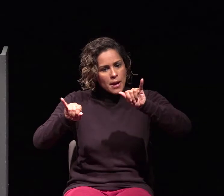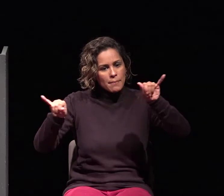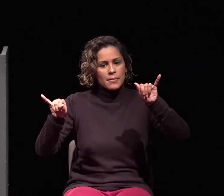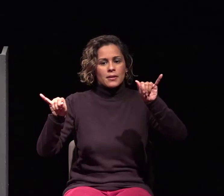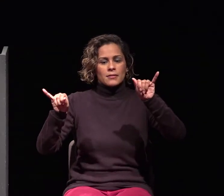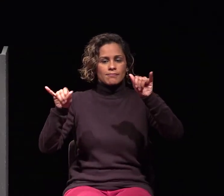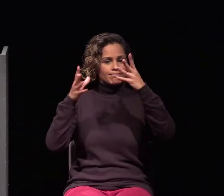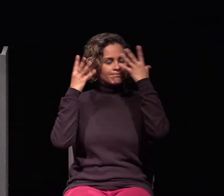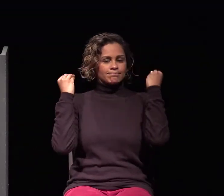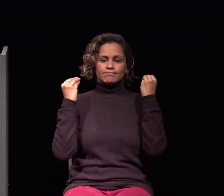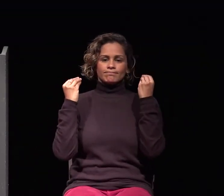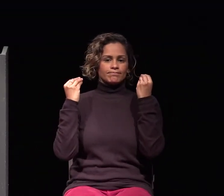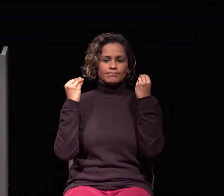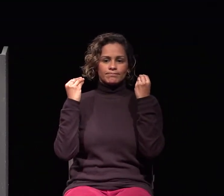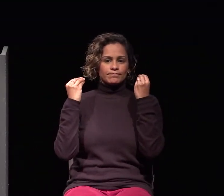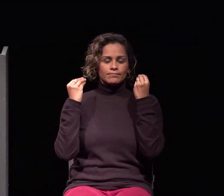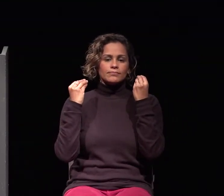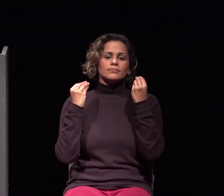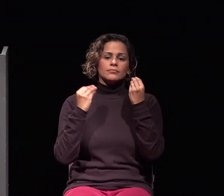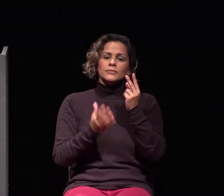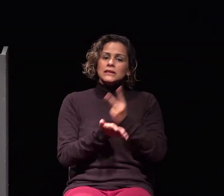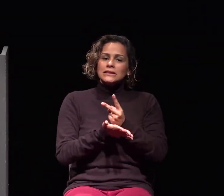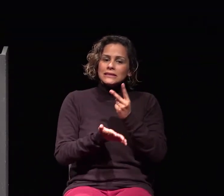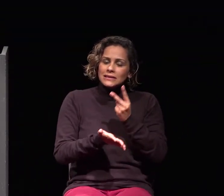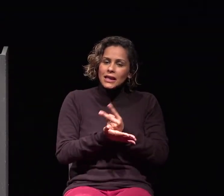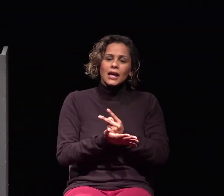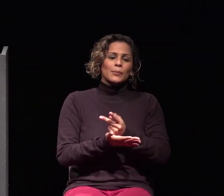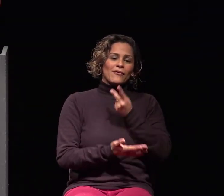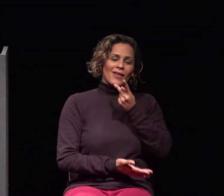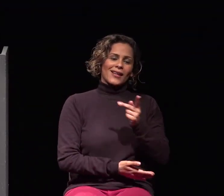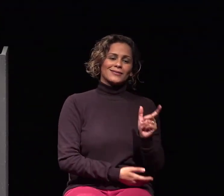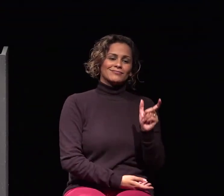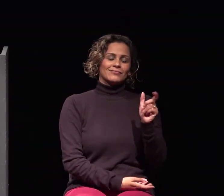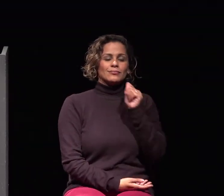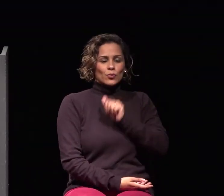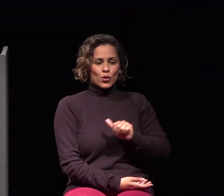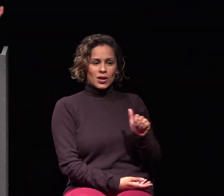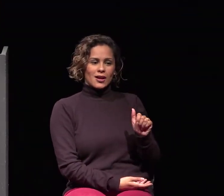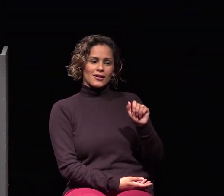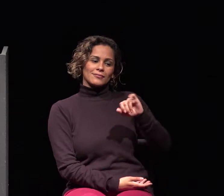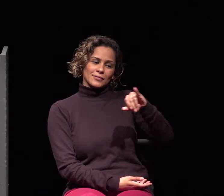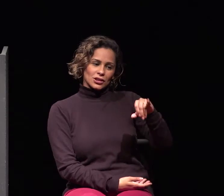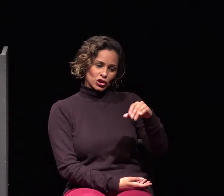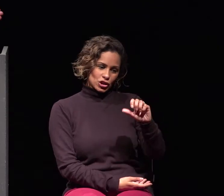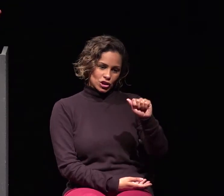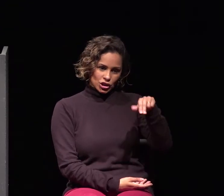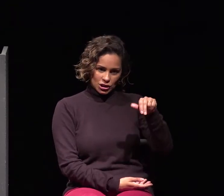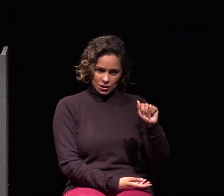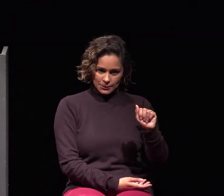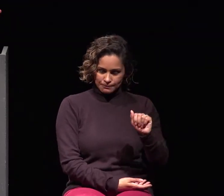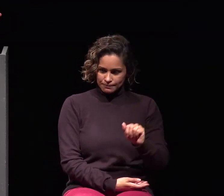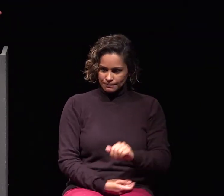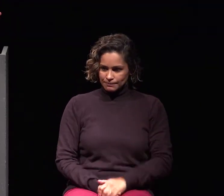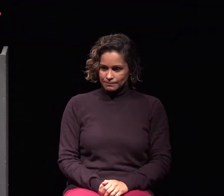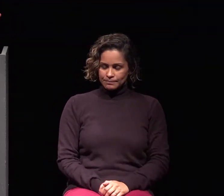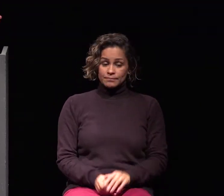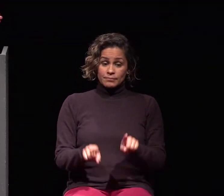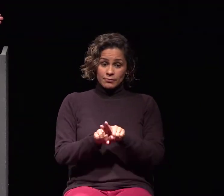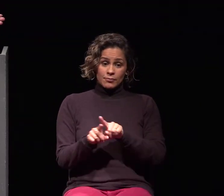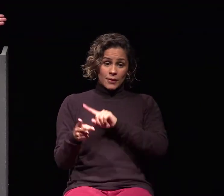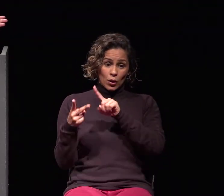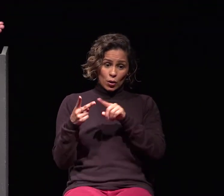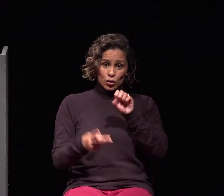sempre eu trago a Sônia. Gente, a Jana. Agora, a história da